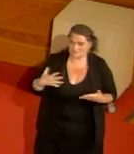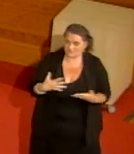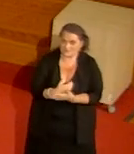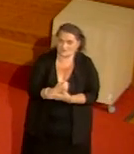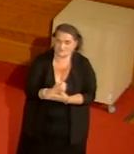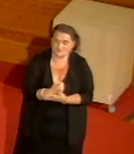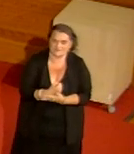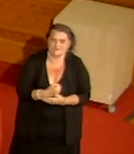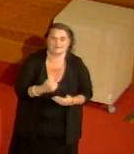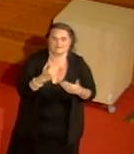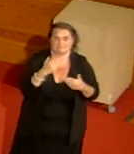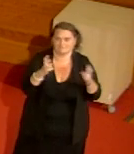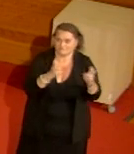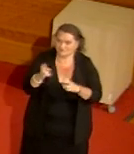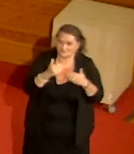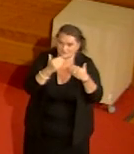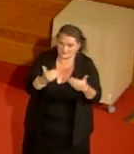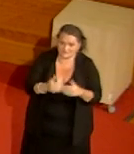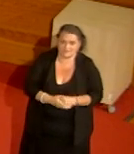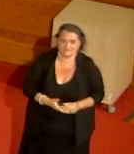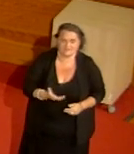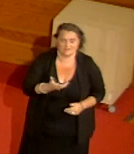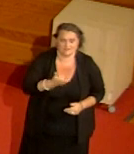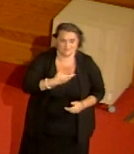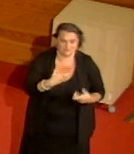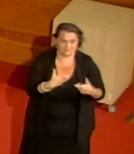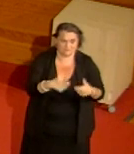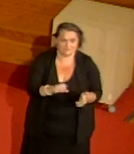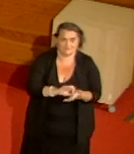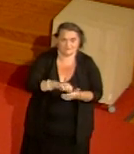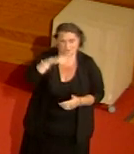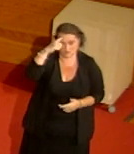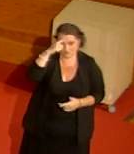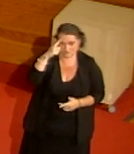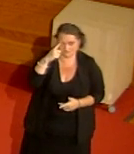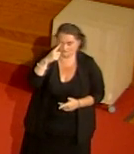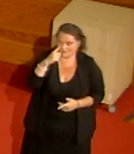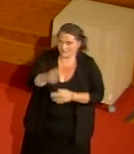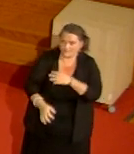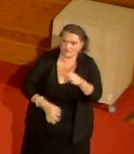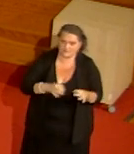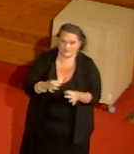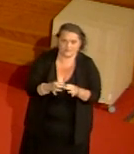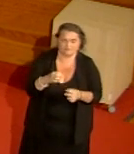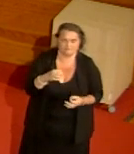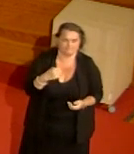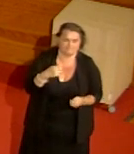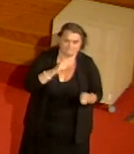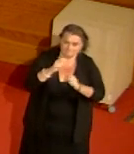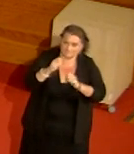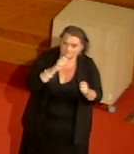eta mil et giz udalo kultur zerbitzuak antolo ketar ber